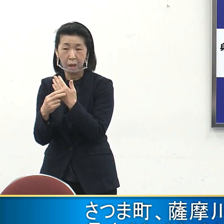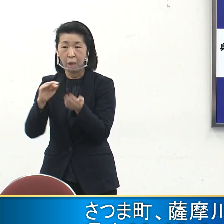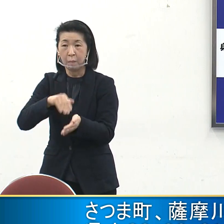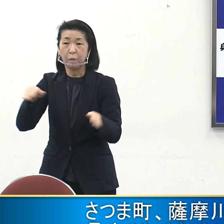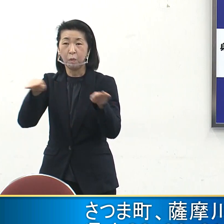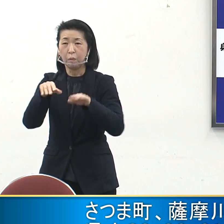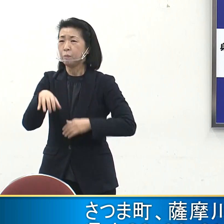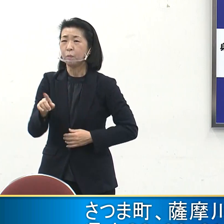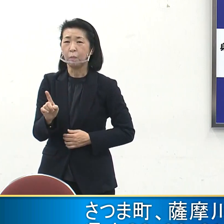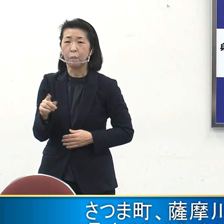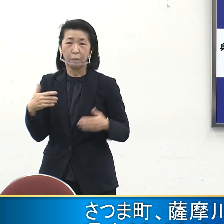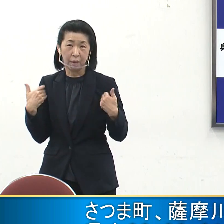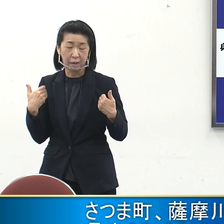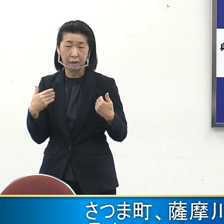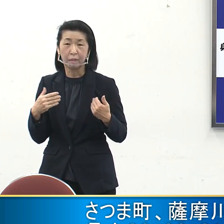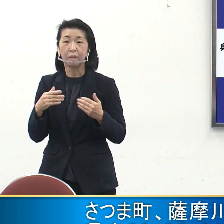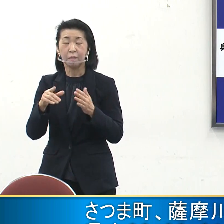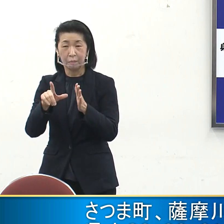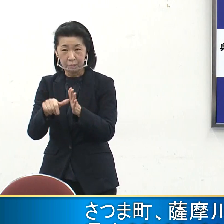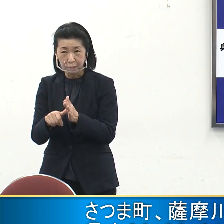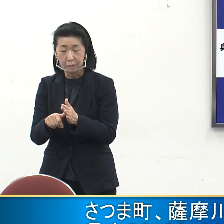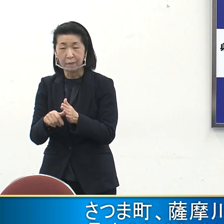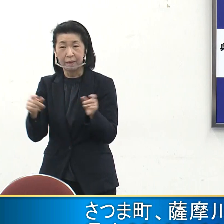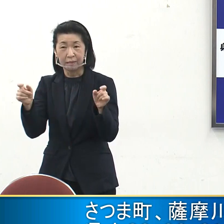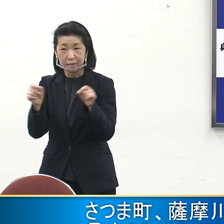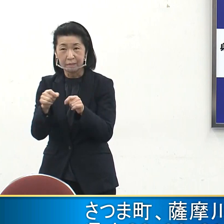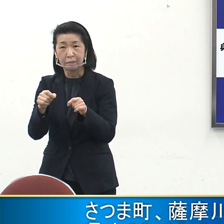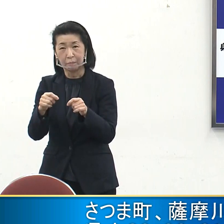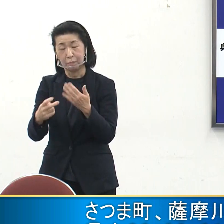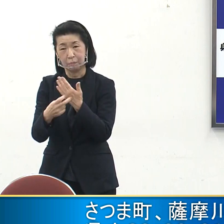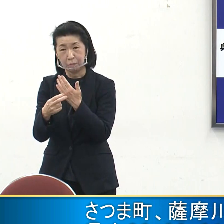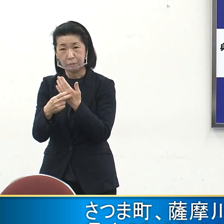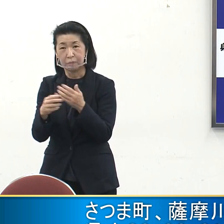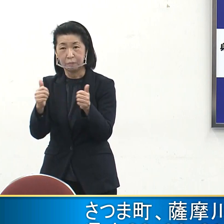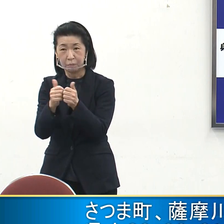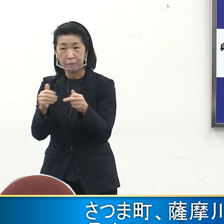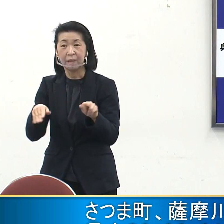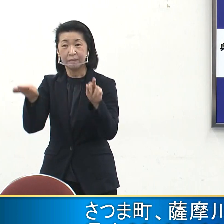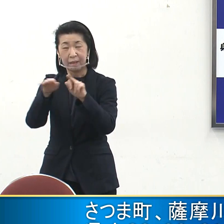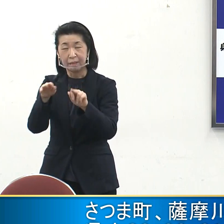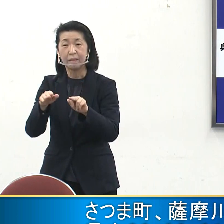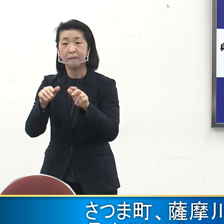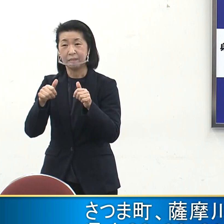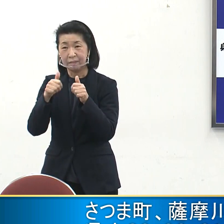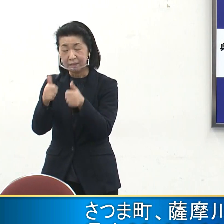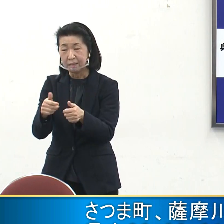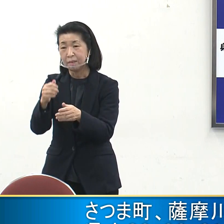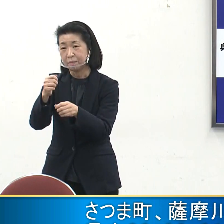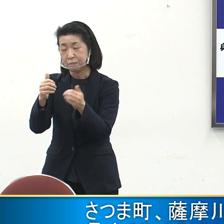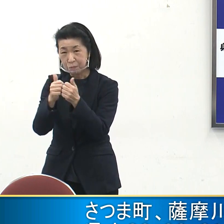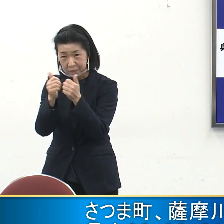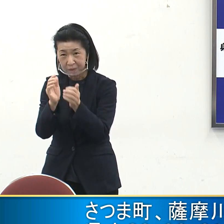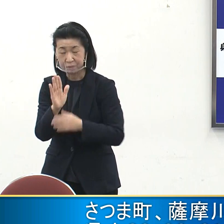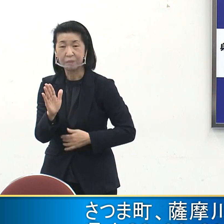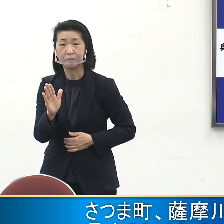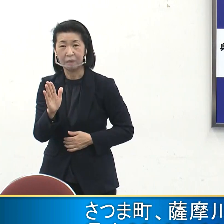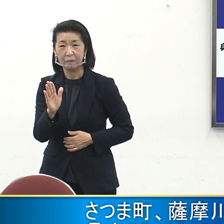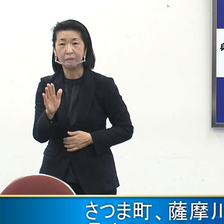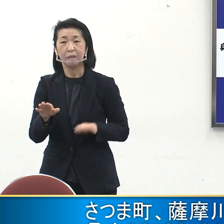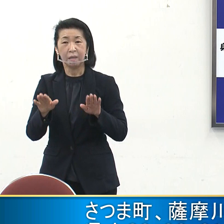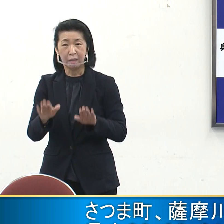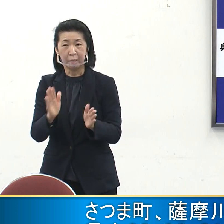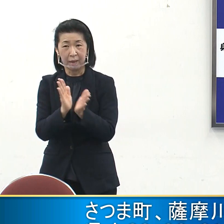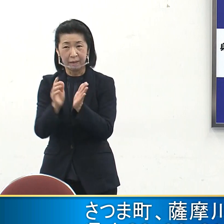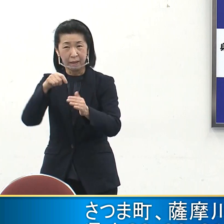にはお近くの受診相談センターに相談していただくようお願いいたします。現在県内のあらゆる場所で感染が拡大しており